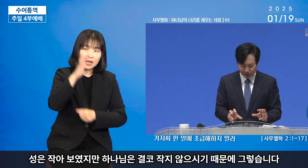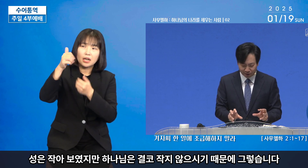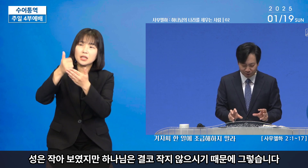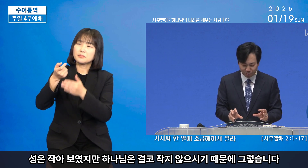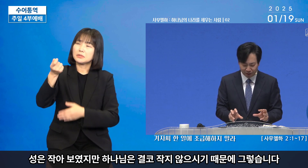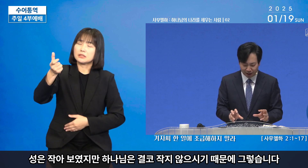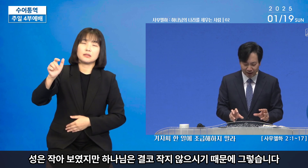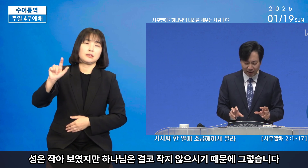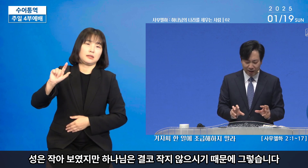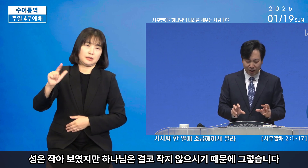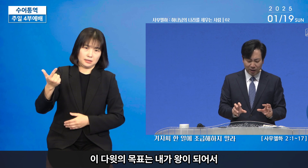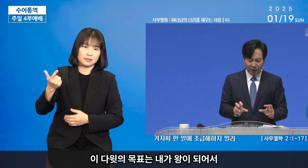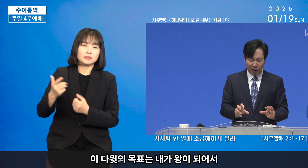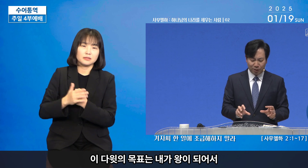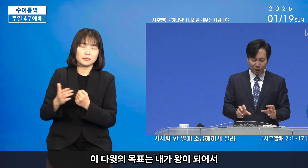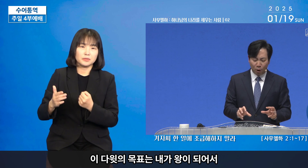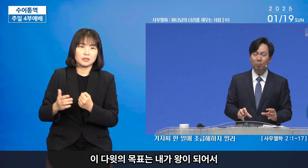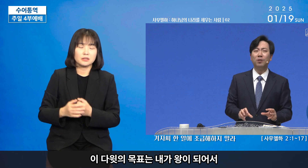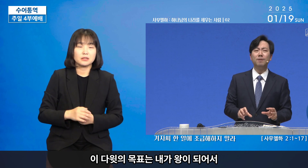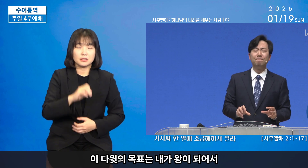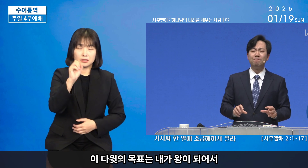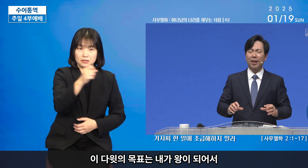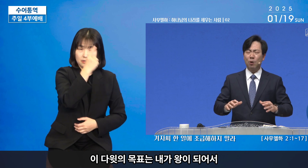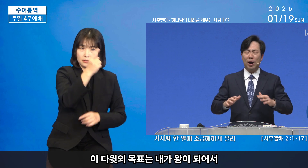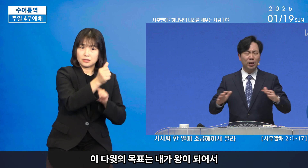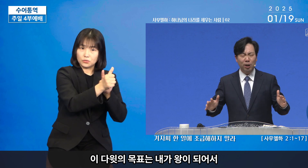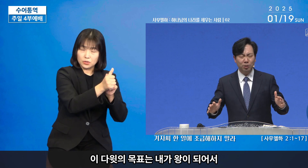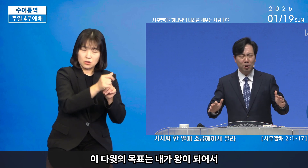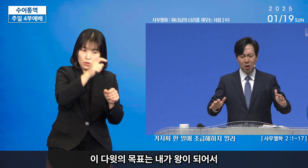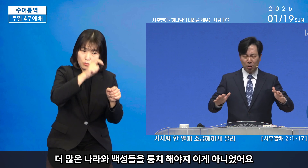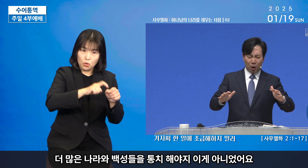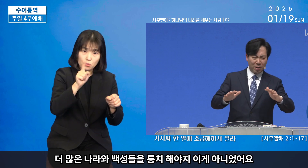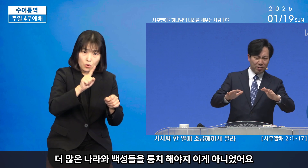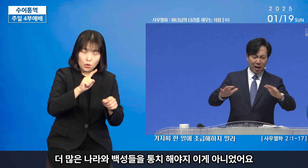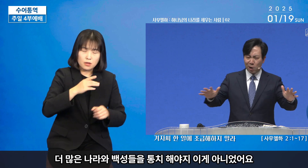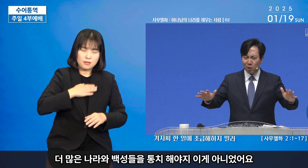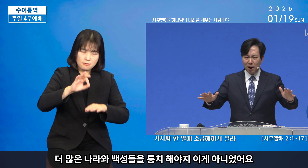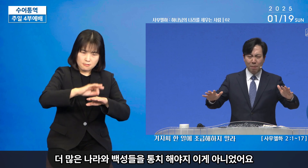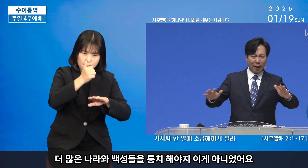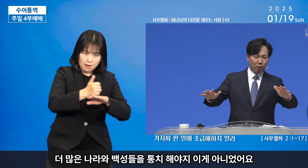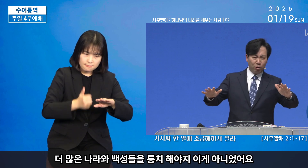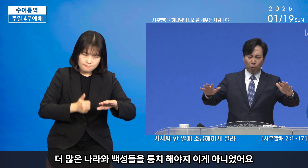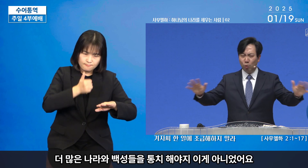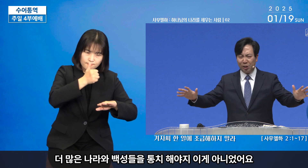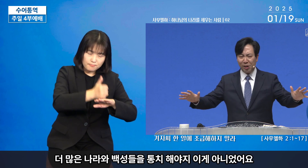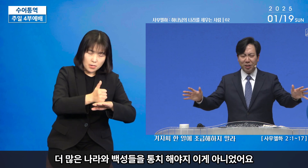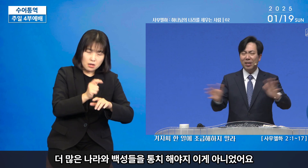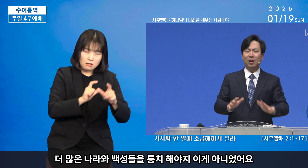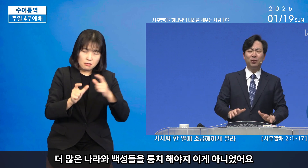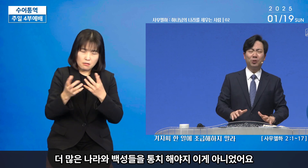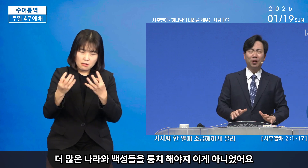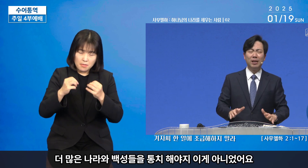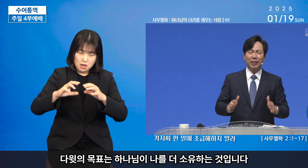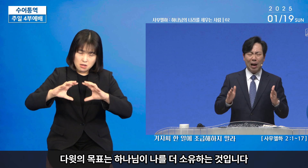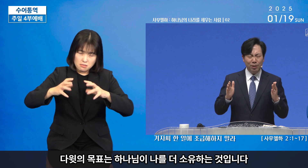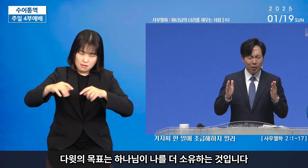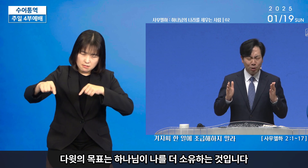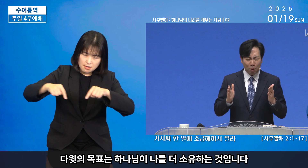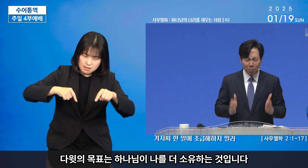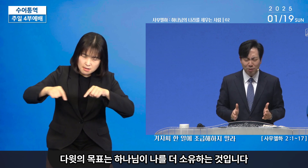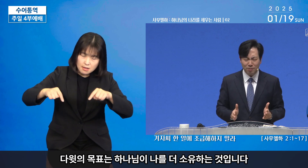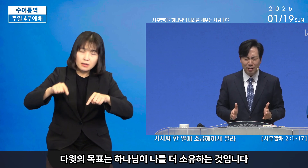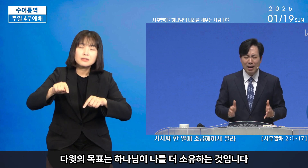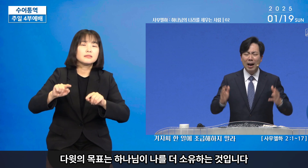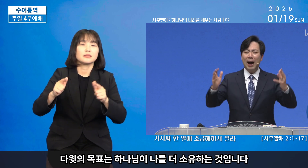않으시기 때문에 그렇습니다. 이 다윗의 목표는 내가 왕이 되어서 더 많은 나라와 백성들을 통치해야지, 이게 아니었어요.